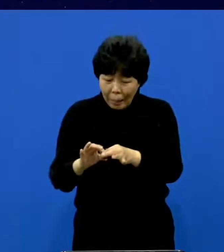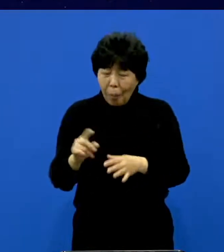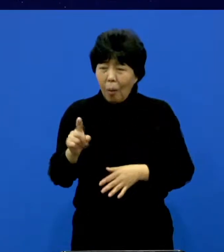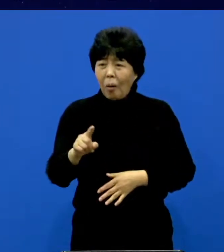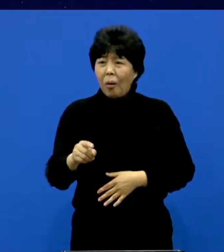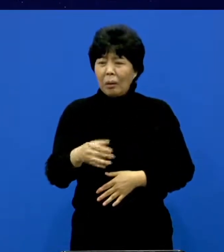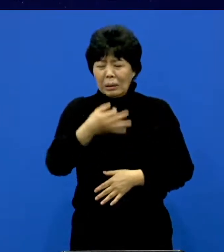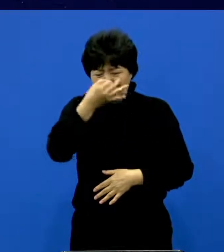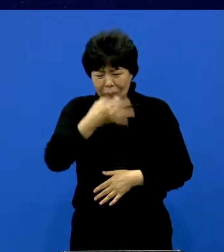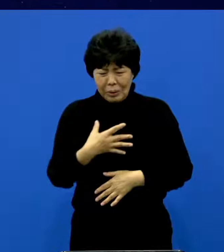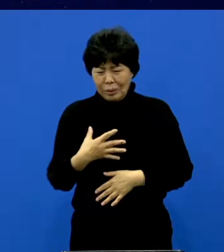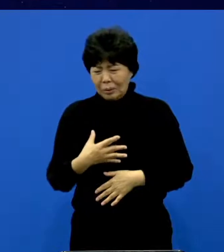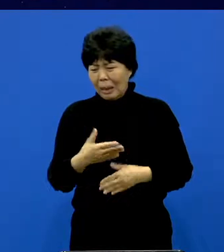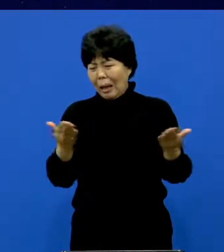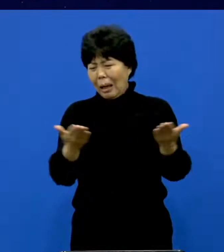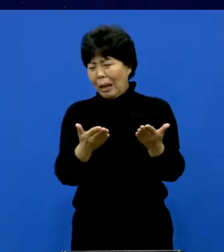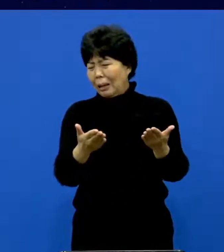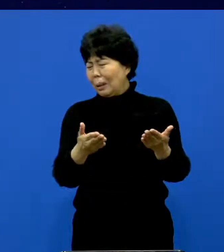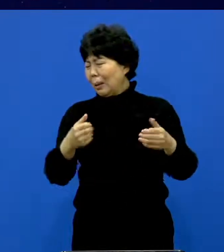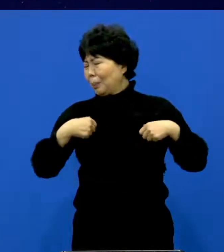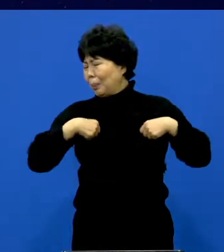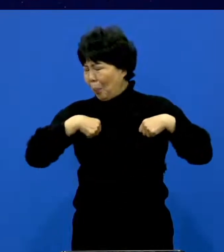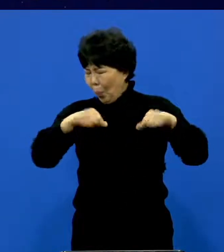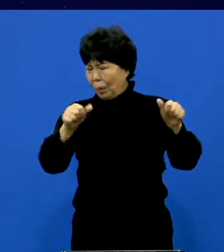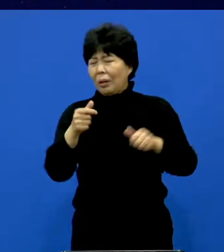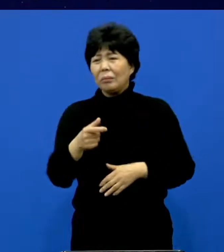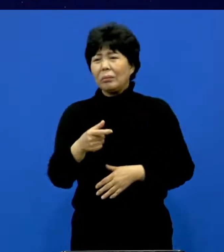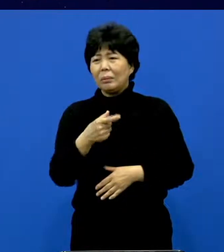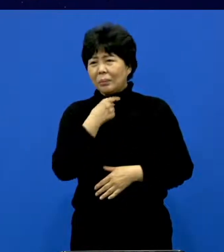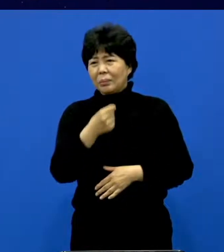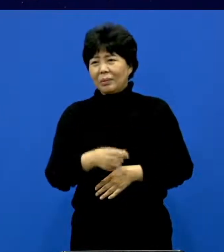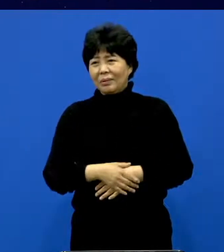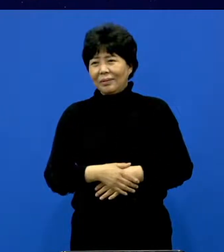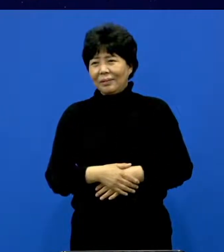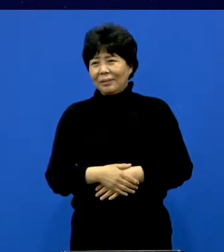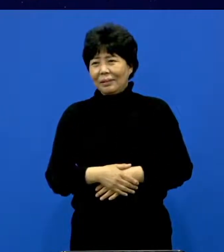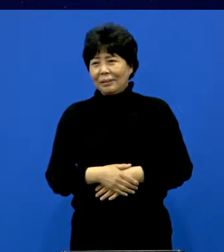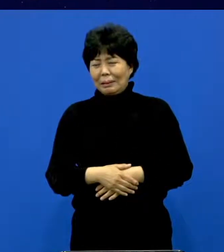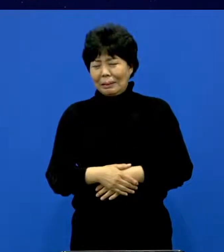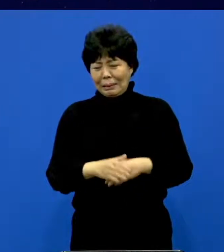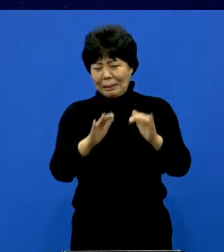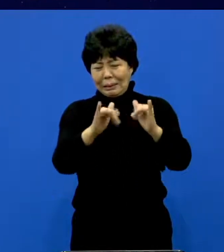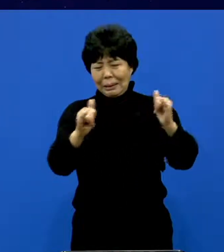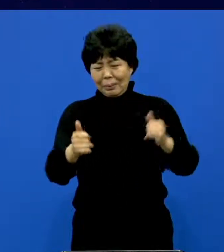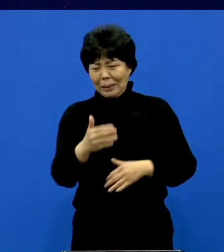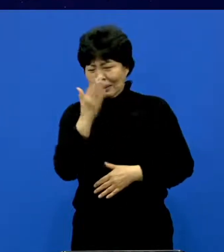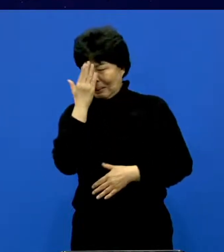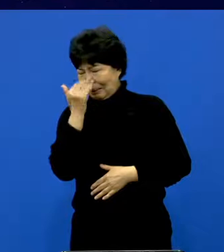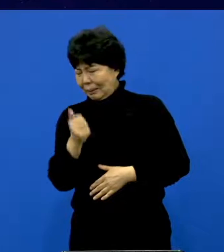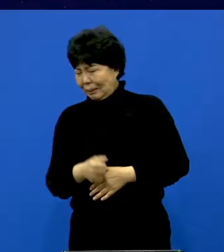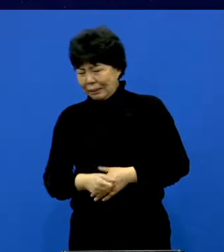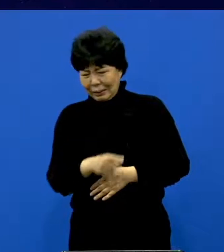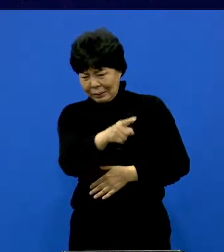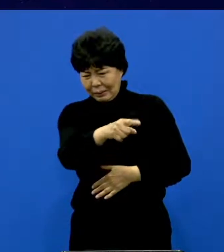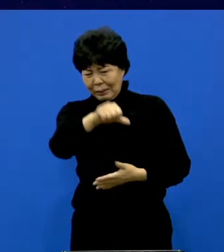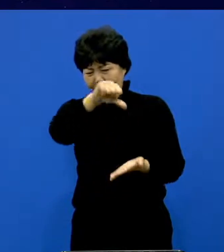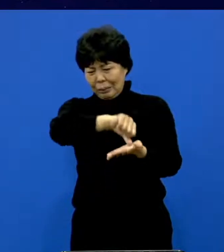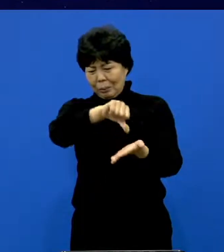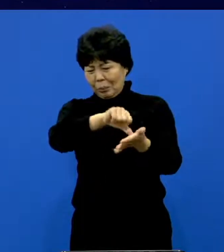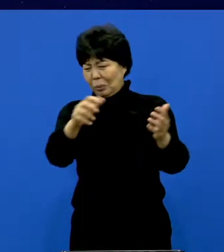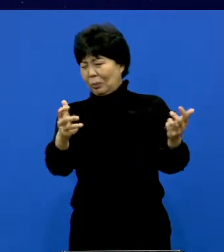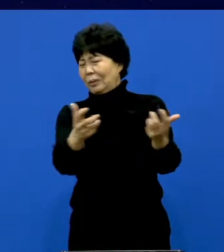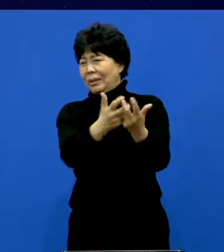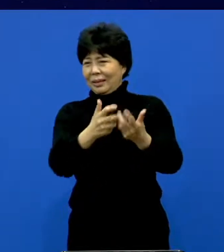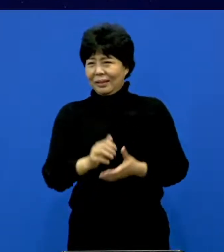싶어. 막 사람들이 지긋지긋하고 막 그냥 모순적이고 위선적이고